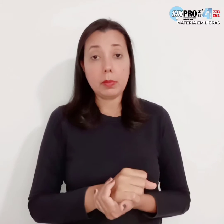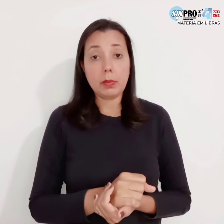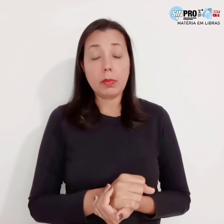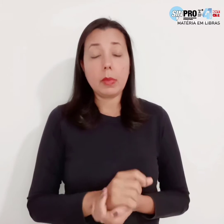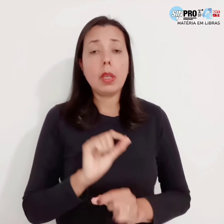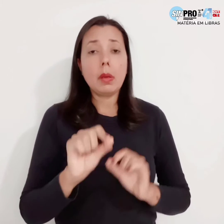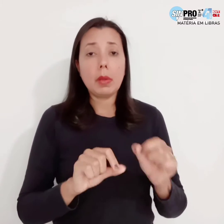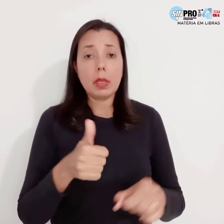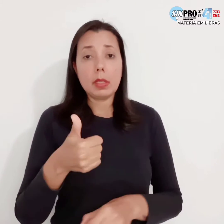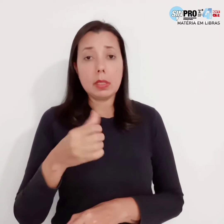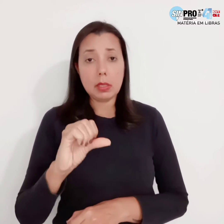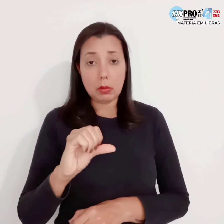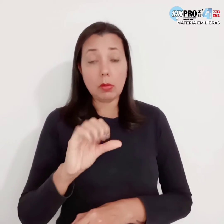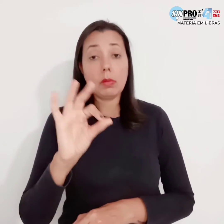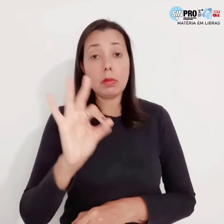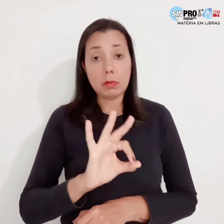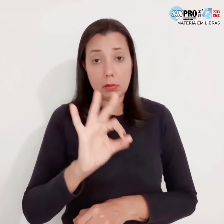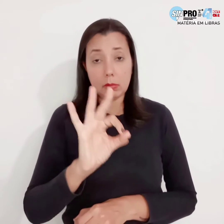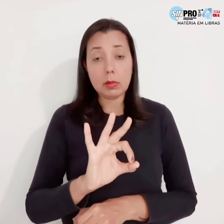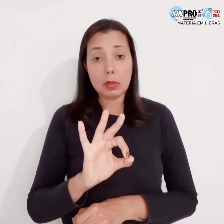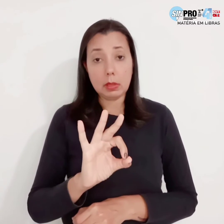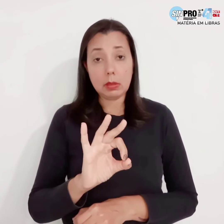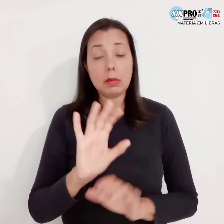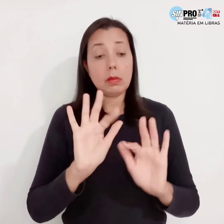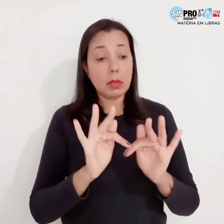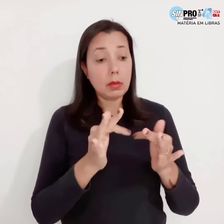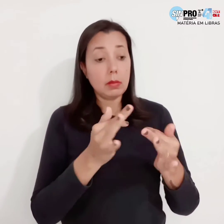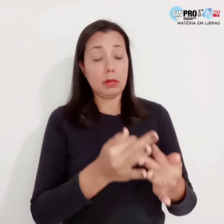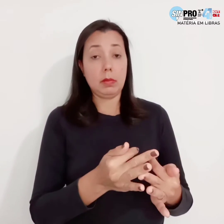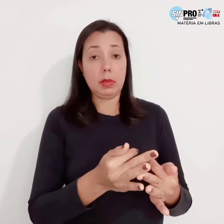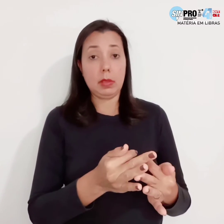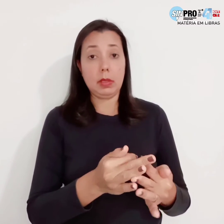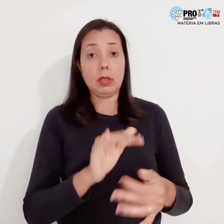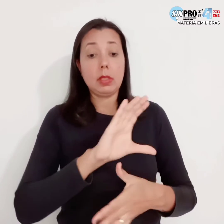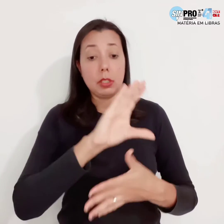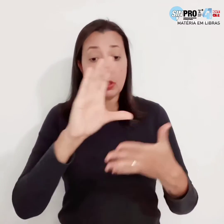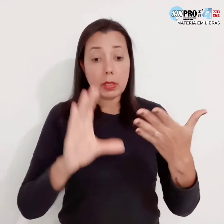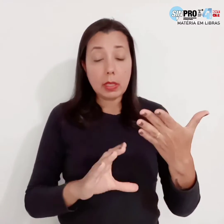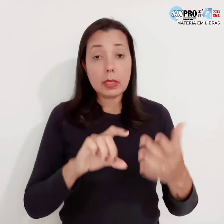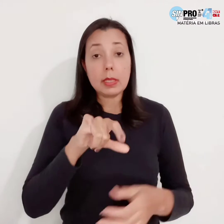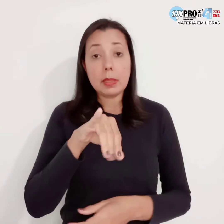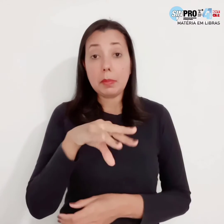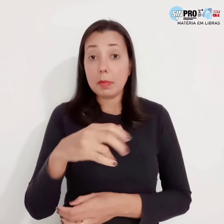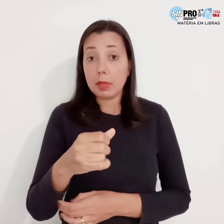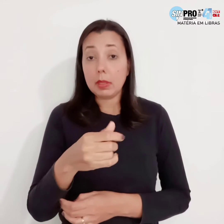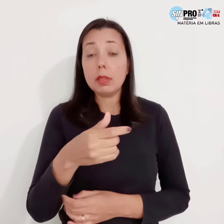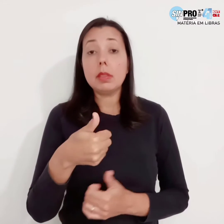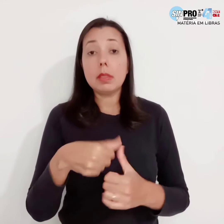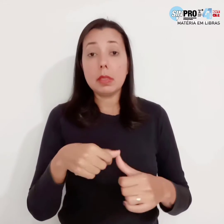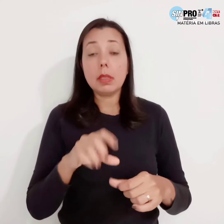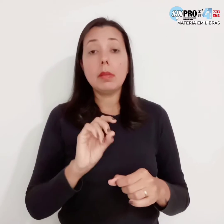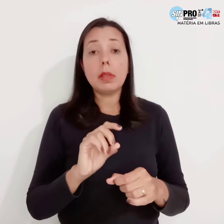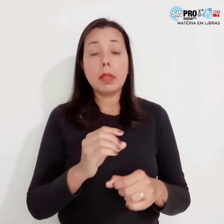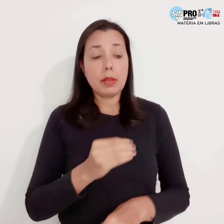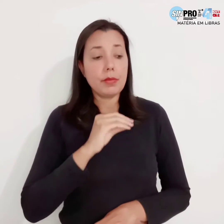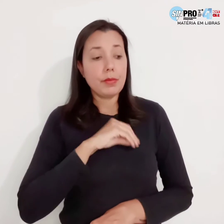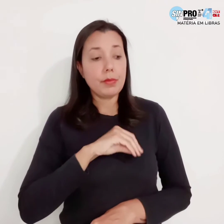São 19% das famílias de classe média que estão sobrevivendo